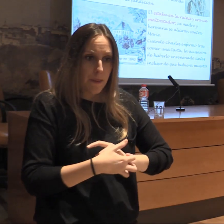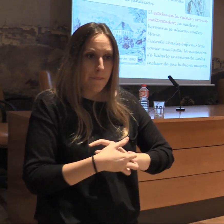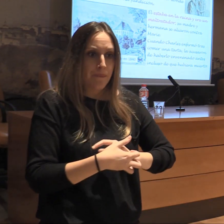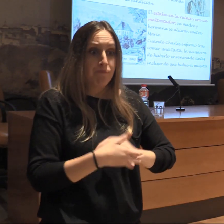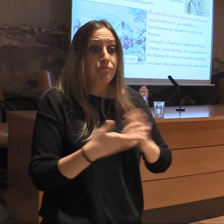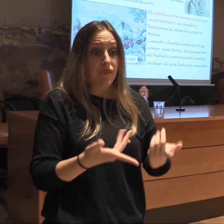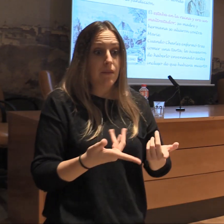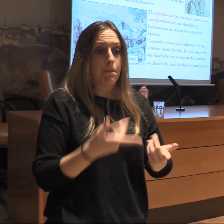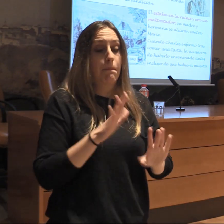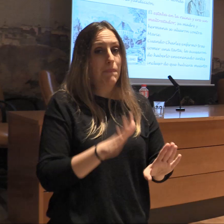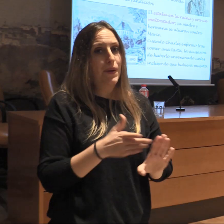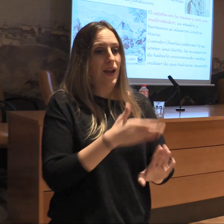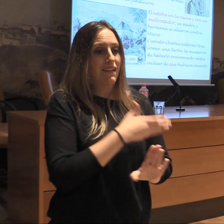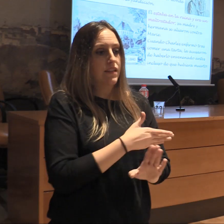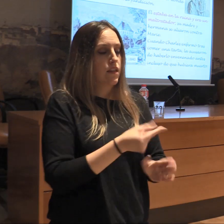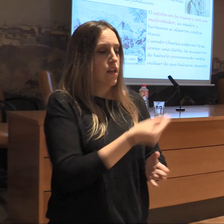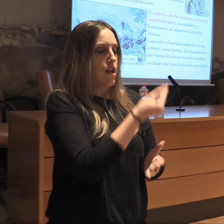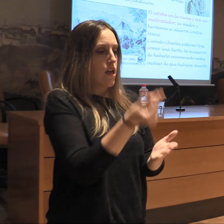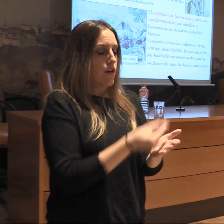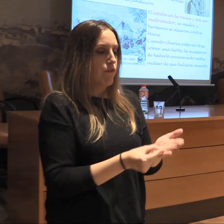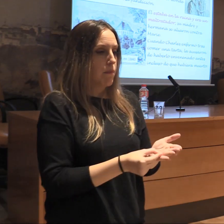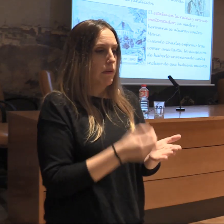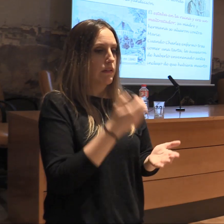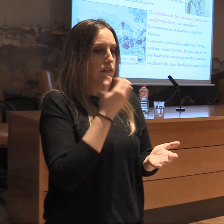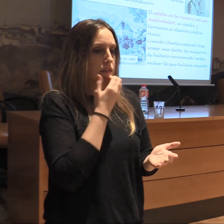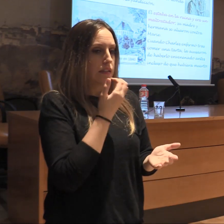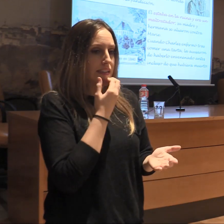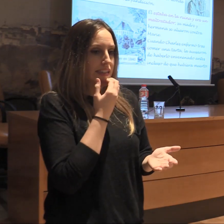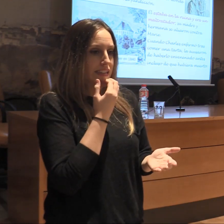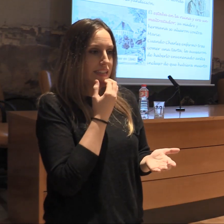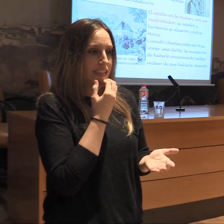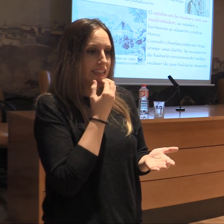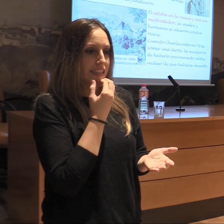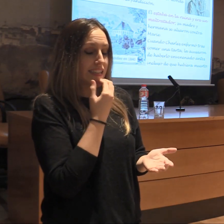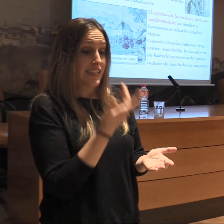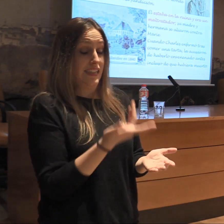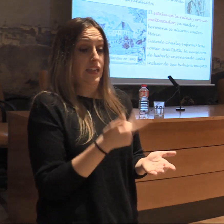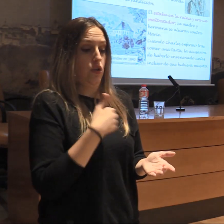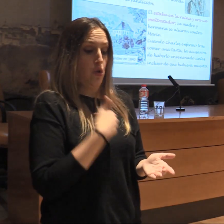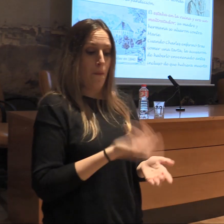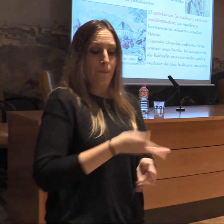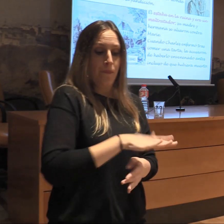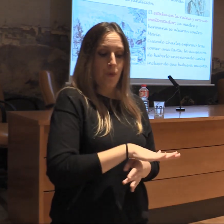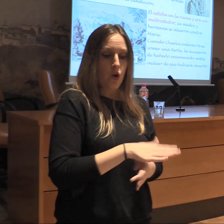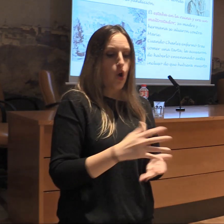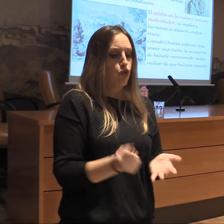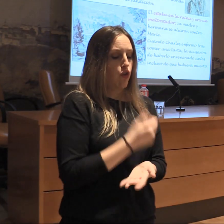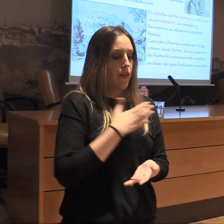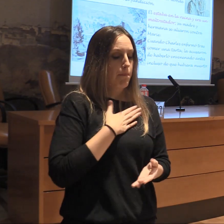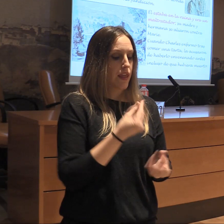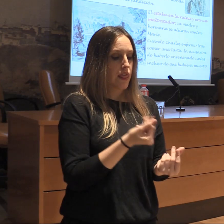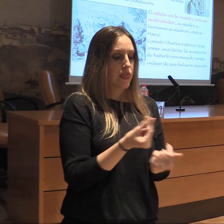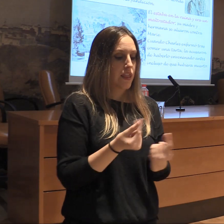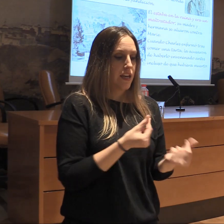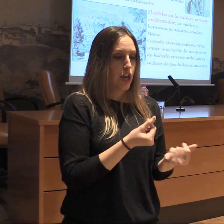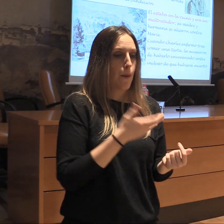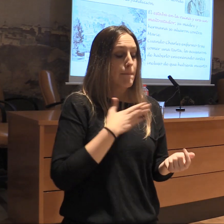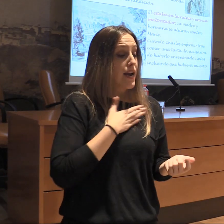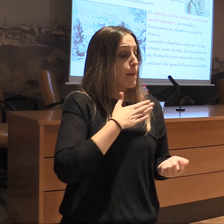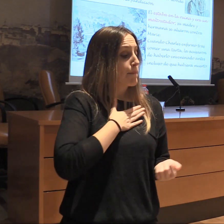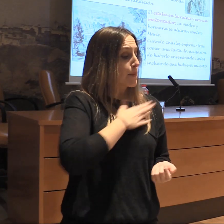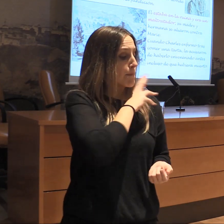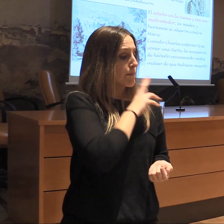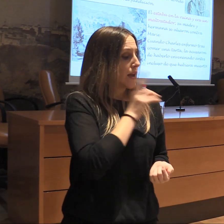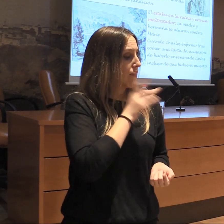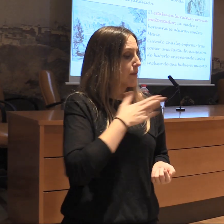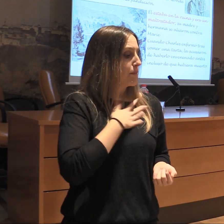de muerte de su mujer, toda su fortuna fuera para él, su hermana y su madre. Estas dos, que